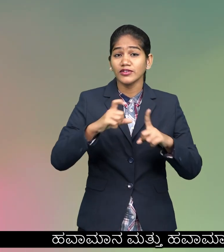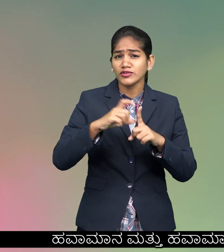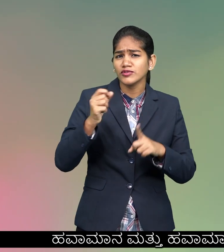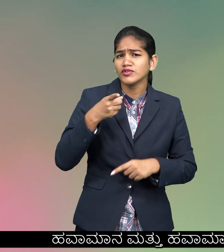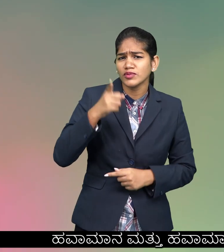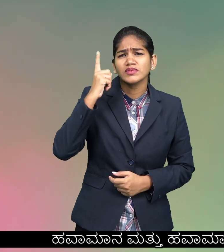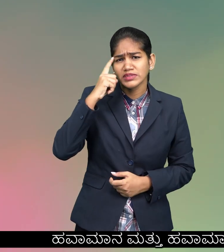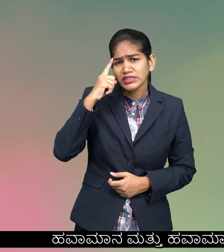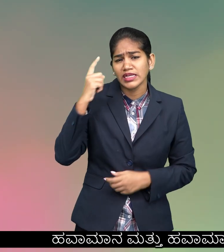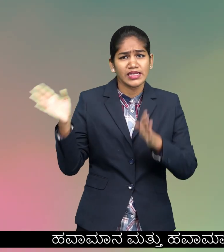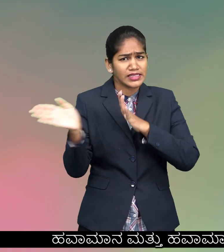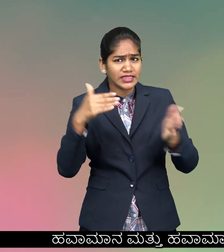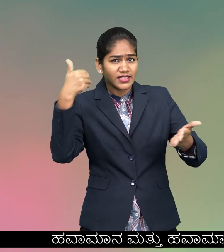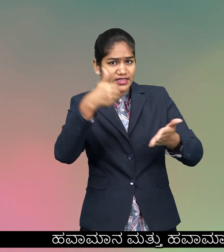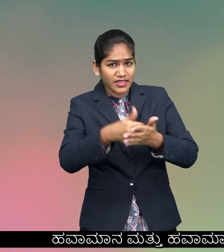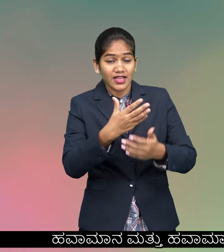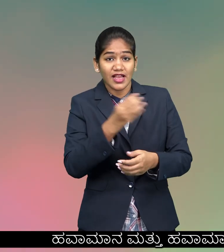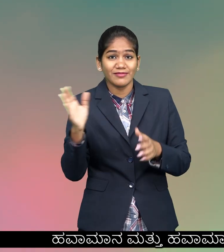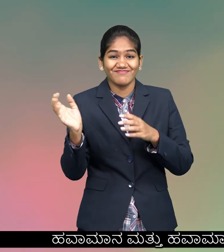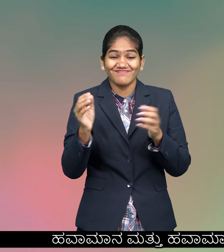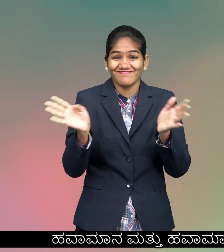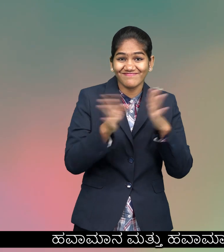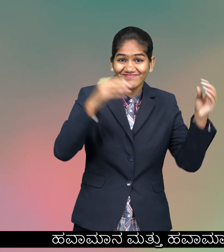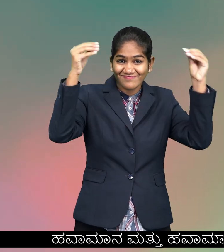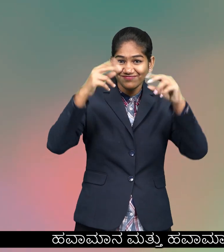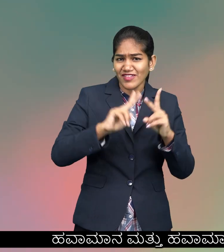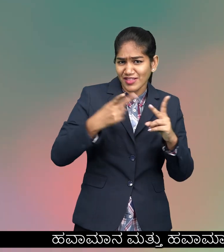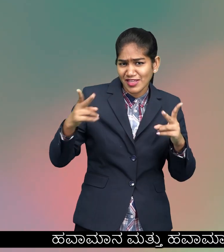ಹವಾಮಾನ ಮತ್ತು ಹವಾಮಾನದ ಒಂದೇ ಎಂದು ನೀವು ಭಾವಿಸುತ್ತೀರಾ?